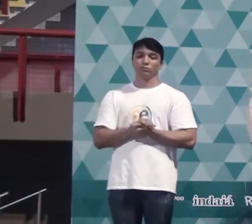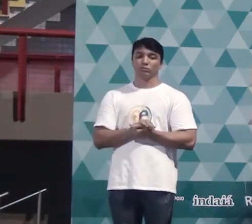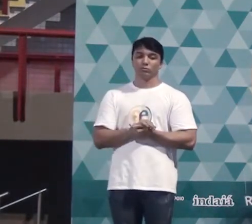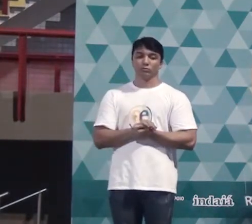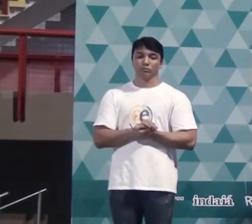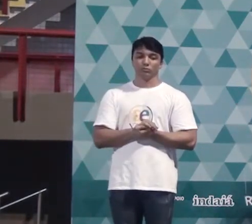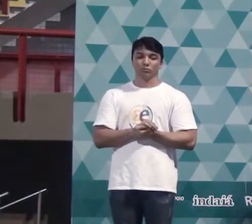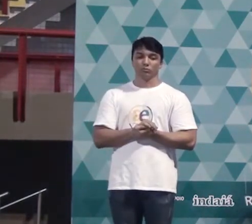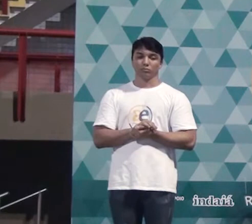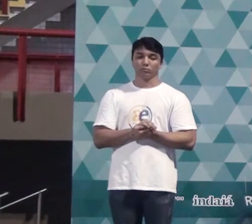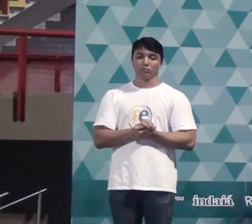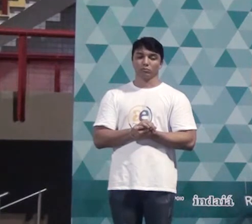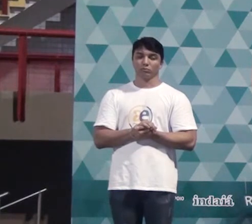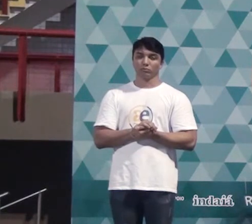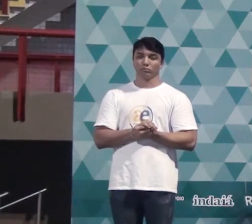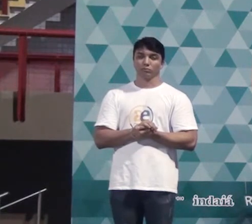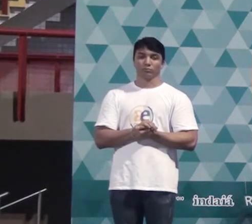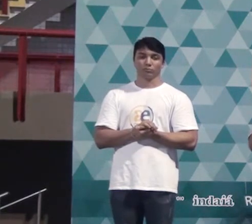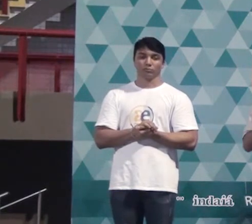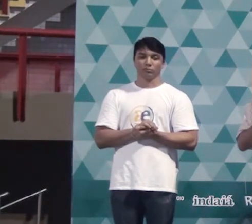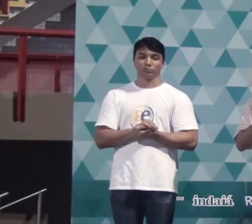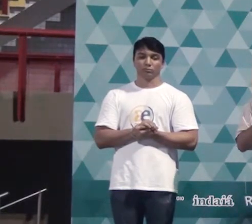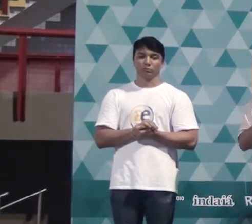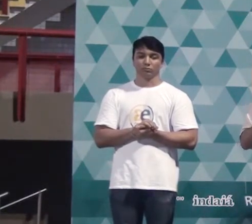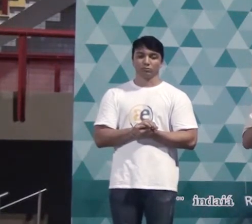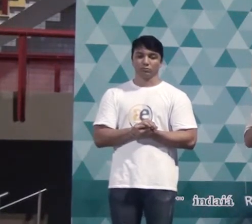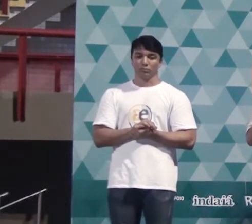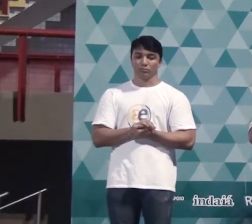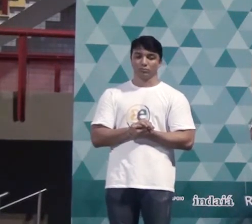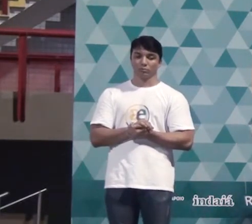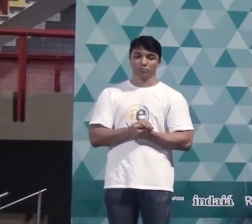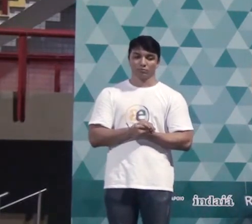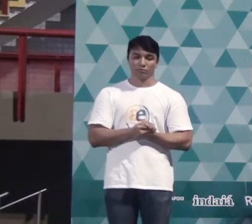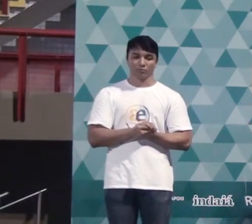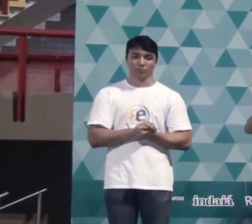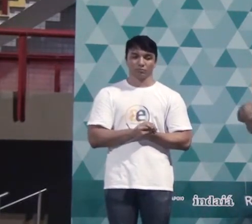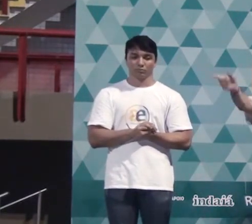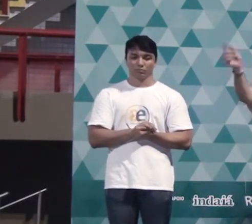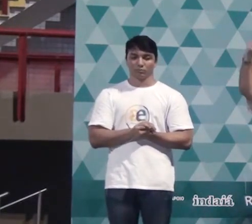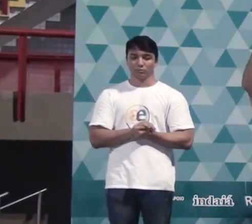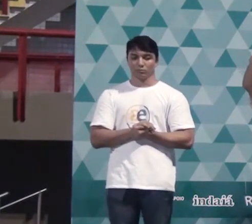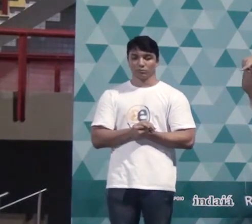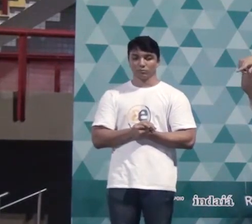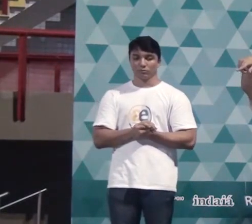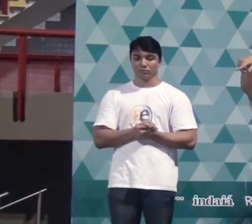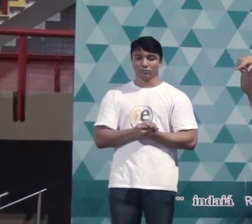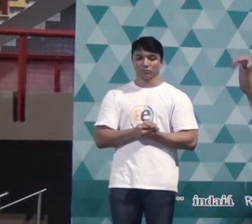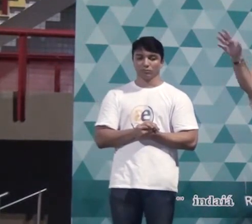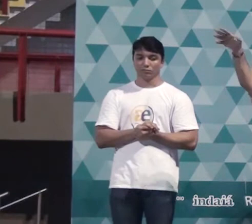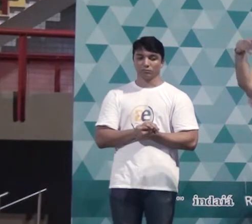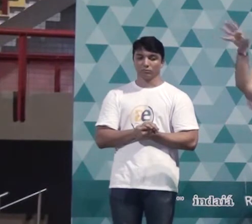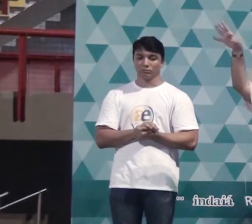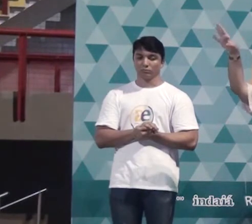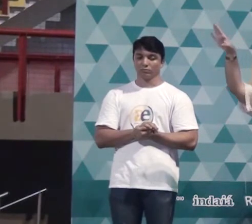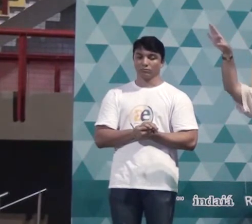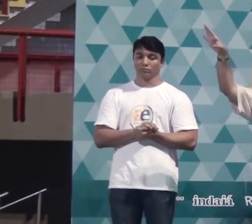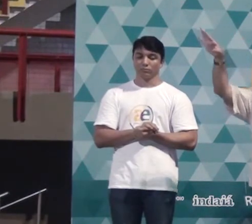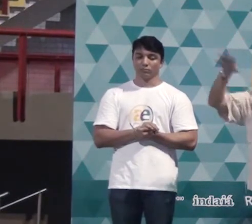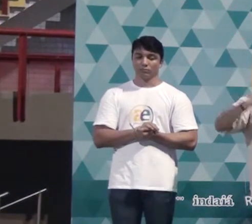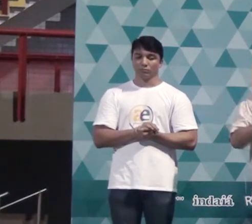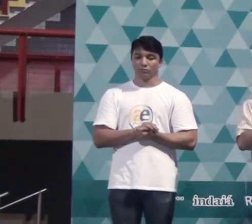atenção. Lua, estrela do mar, o sonho tão risado. Onde tiver neologismo, você bate